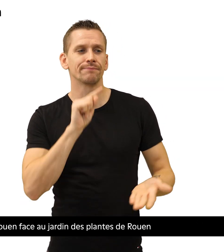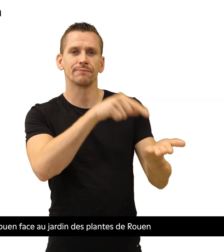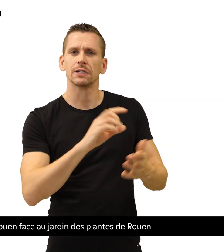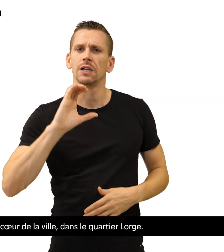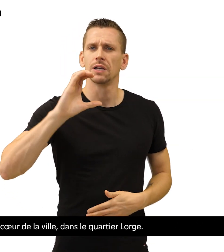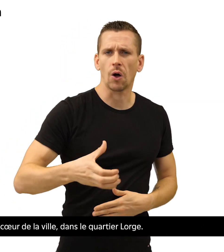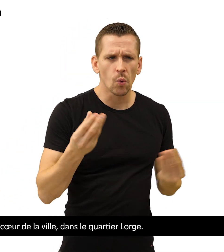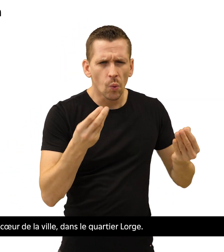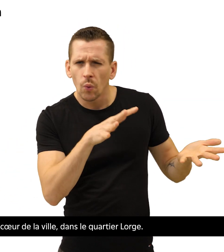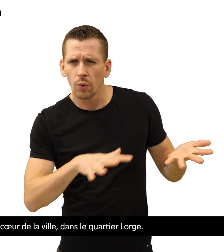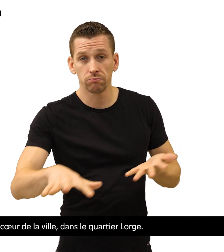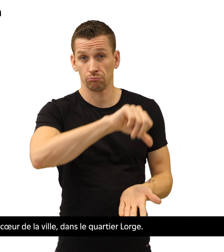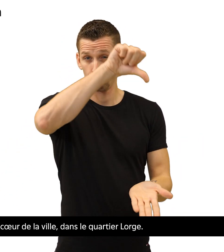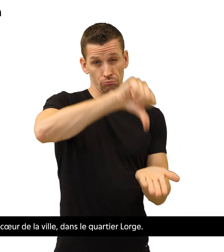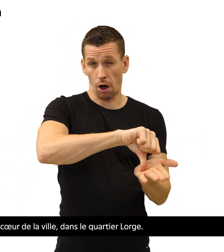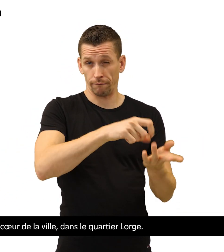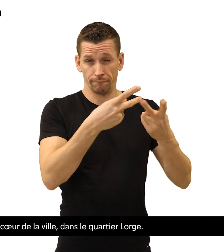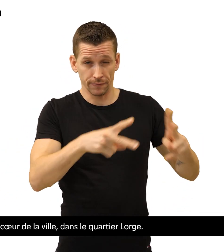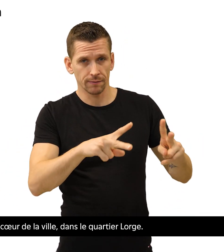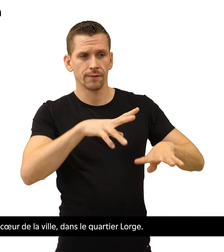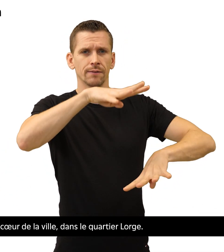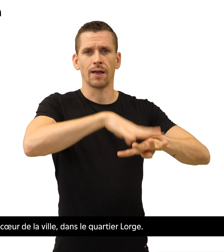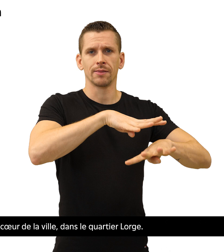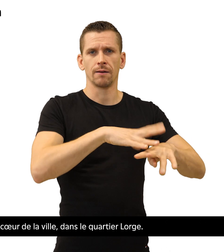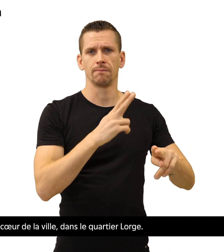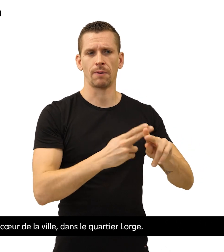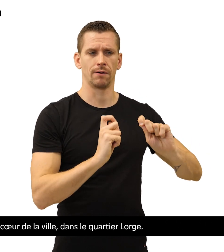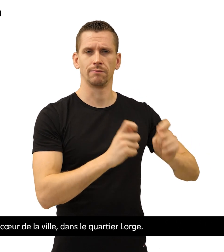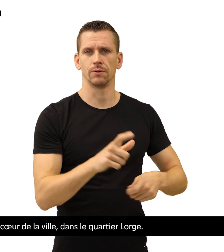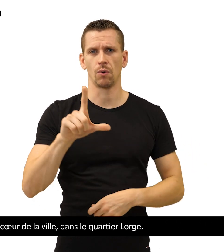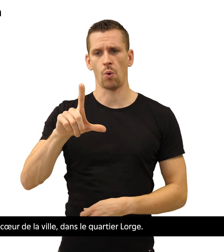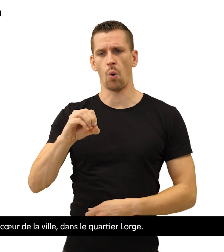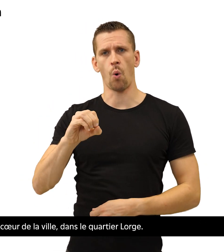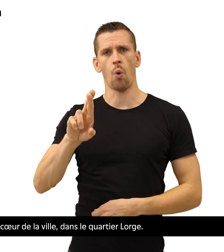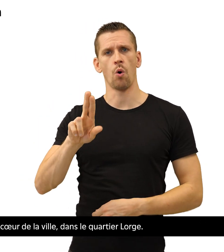et l'autre à Caen, au cœur de la ville, dans le quartier l'Orge.